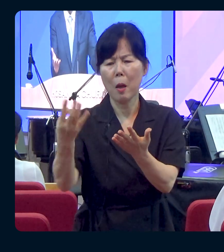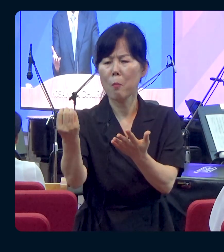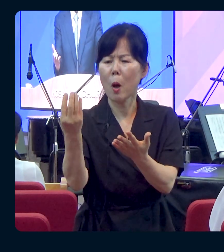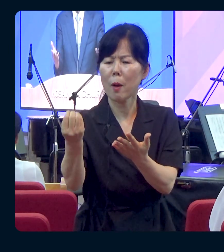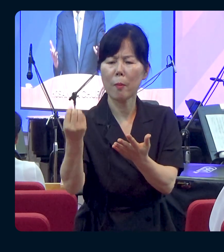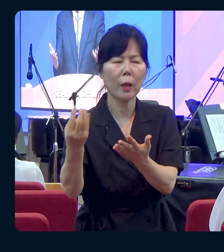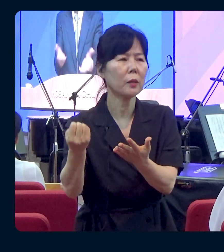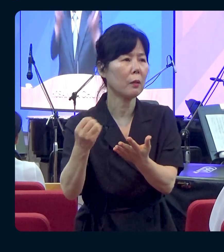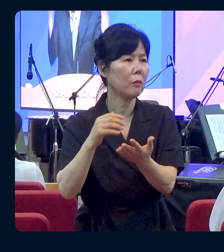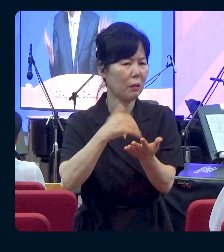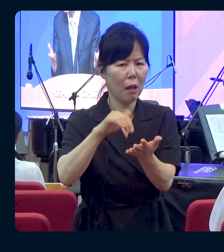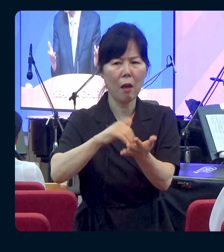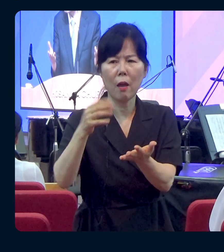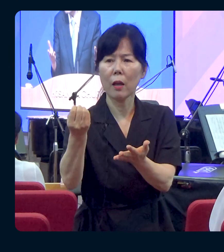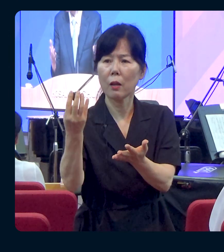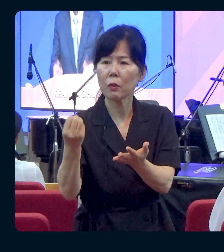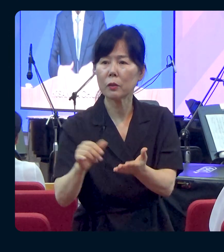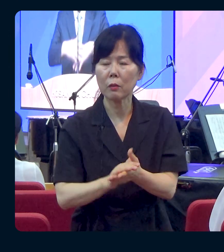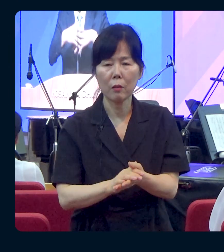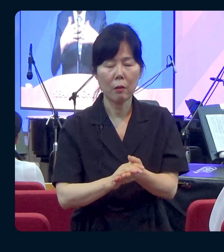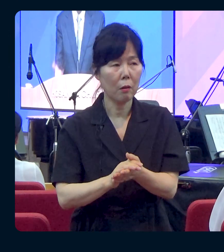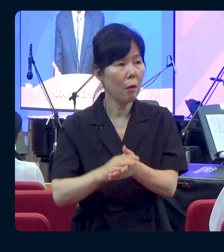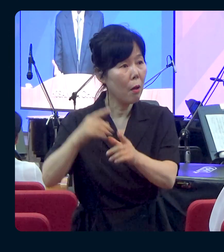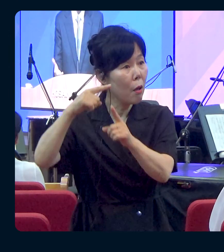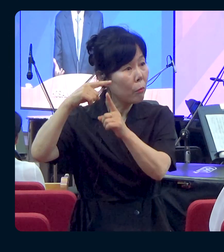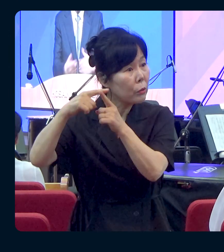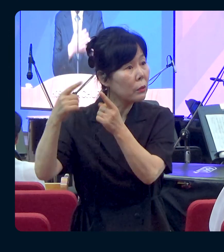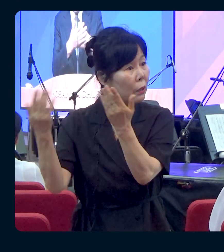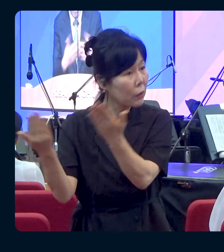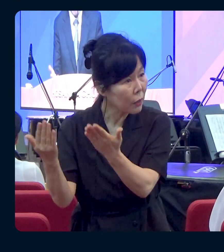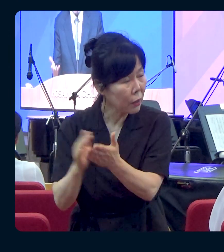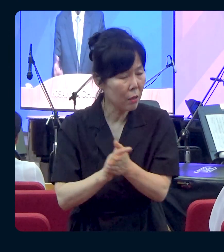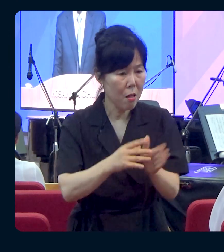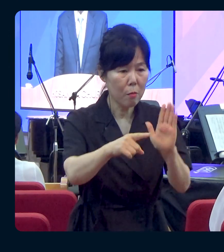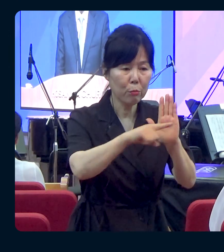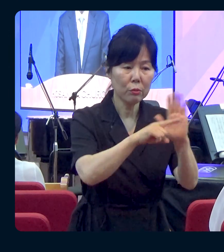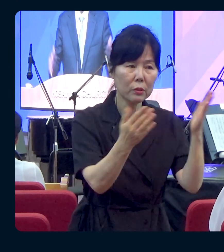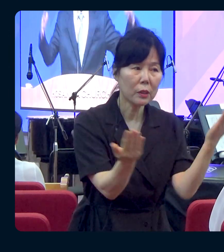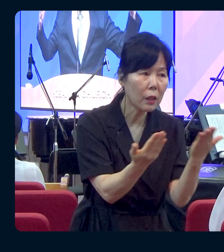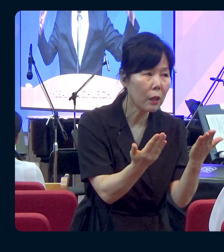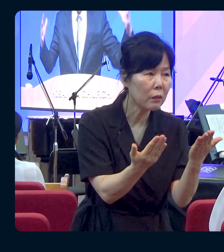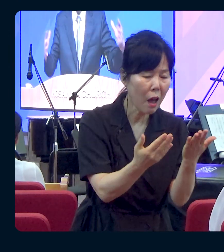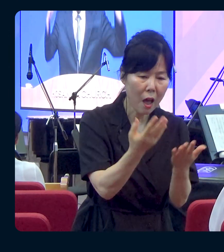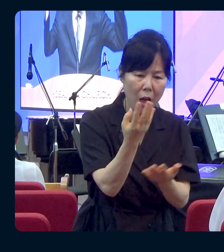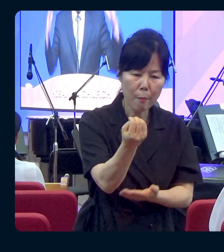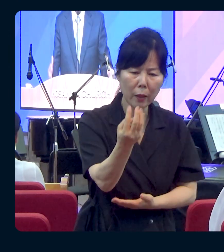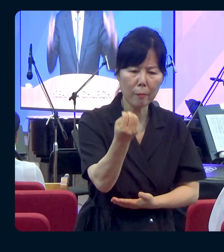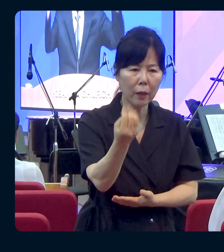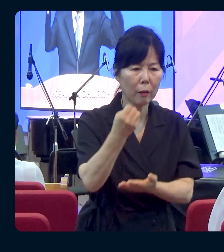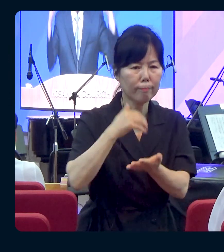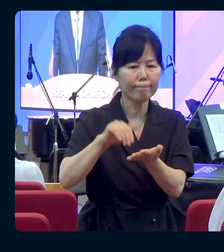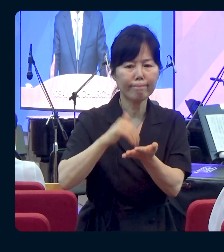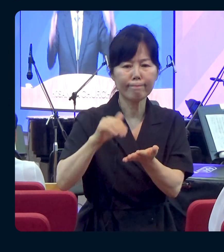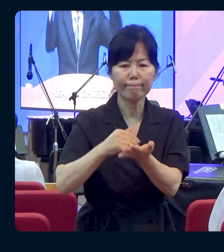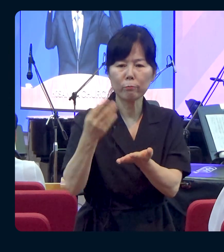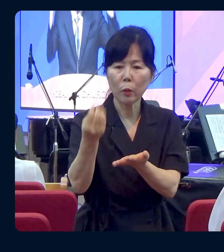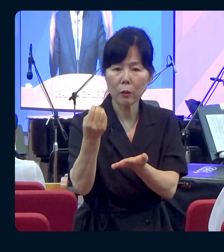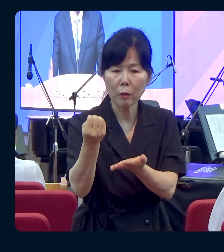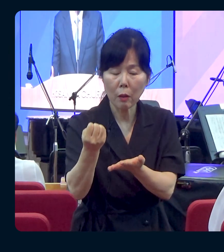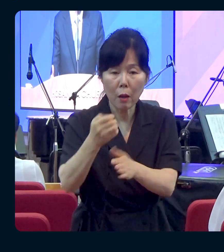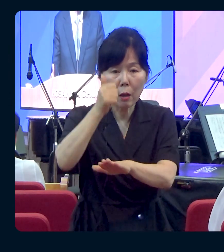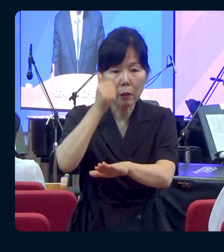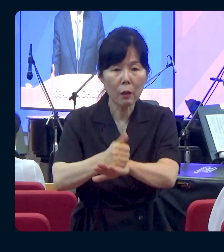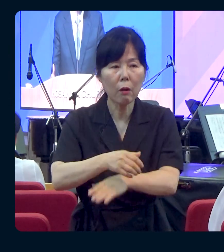하나님께서 살아오면서 그 삶에 플러스가 되는 것들과 그리고 마이너스가 되는 것들을 다 카운트하면서 그